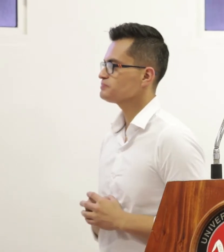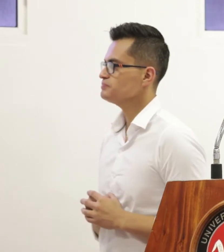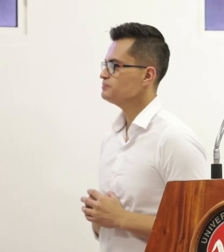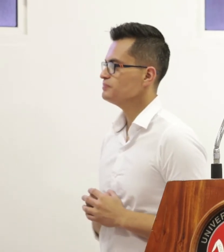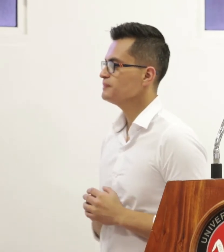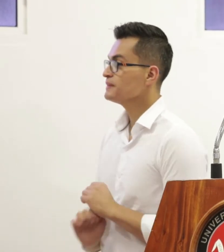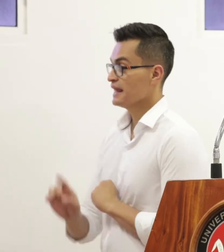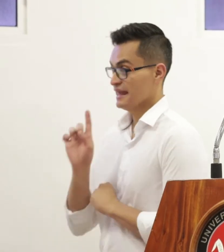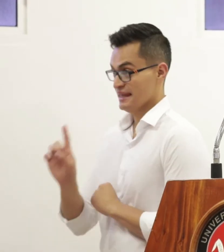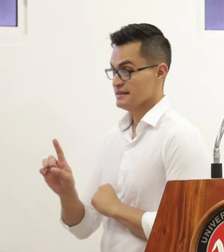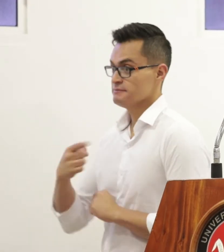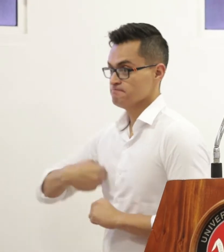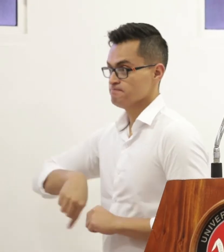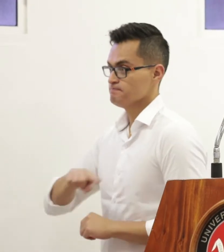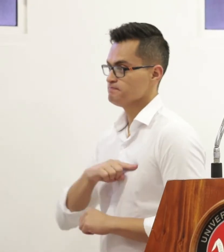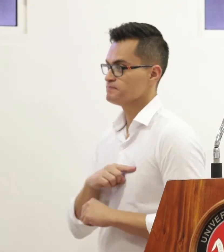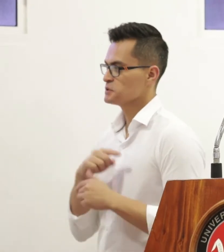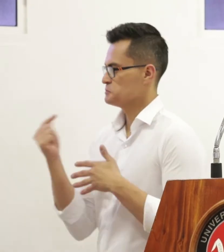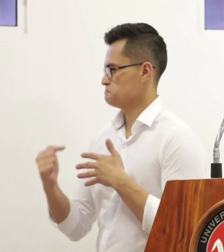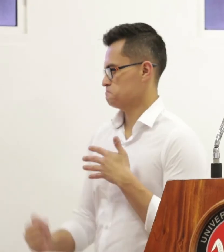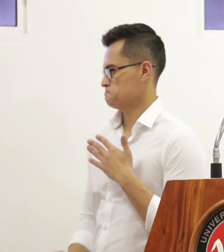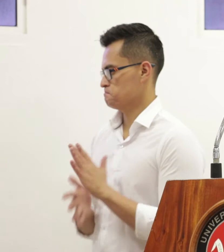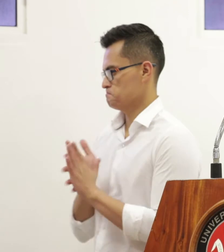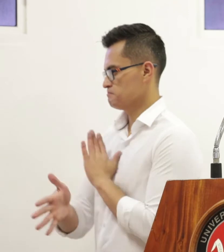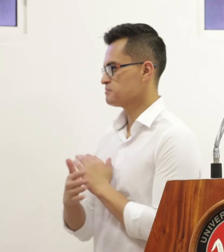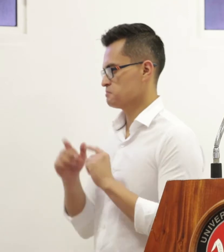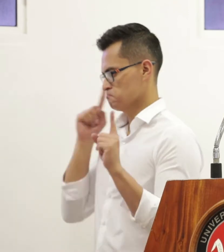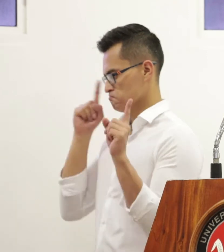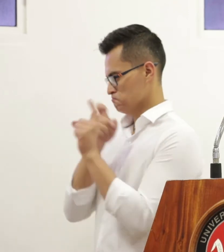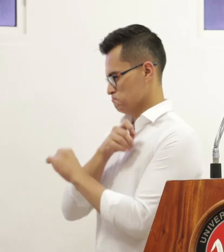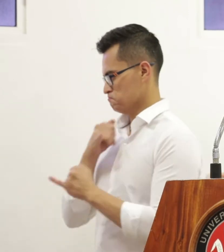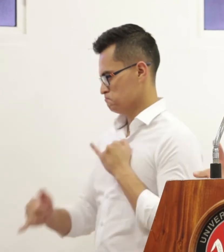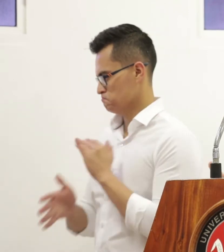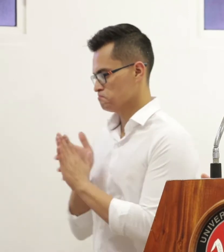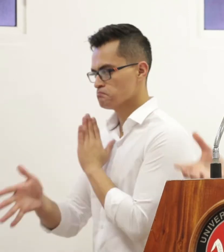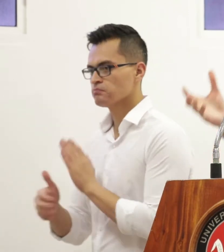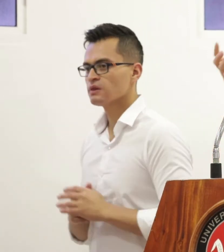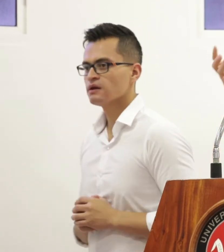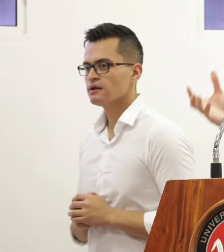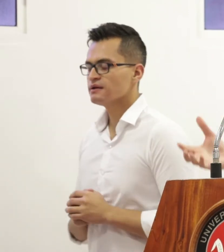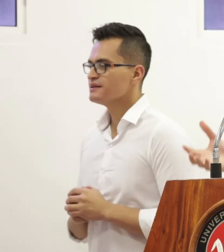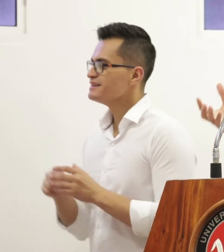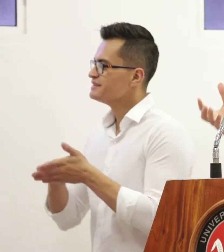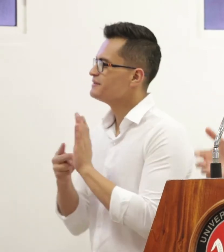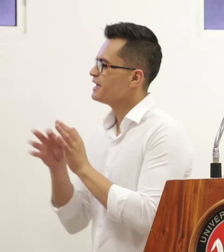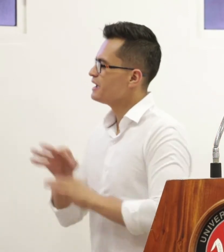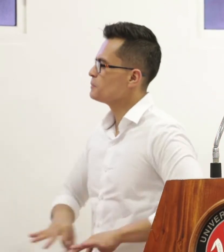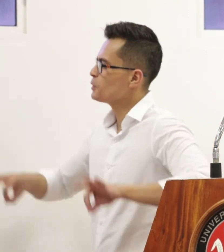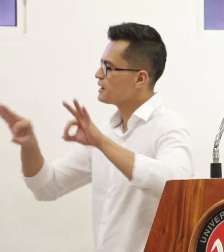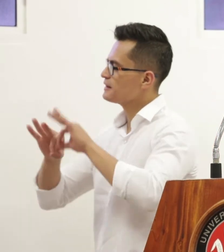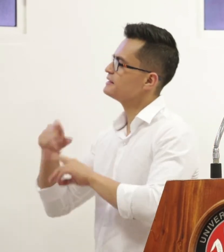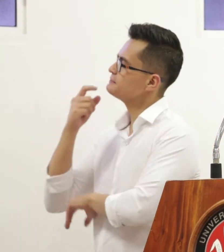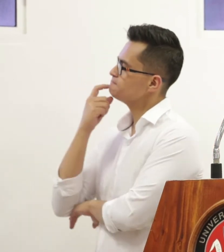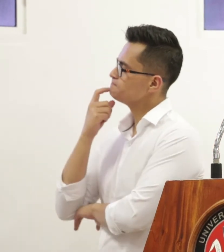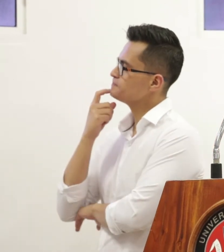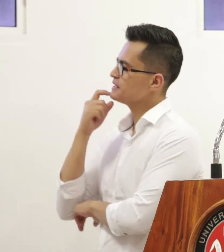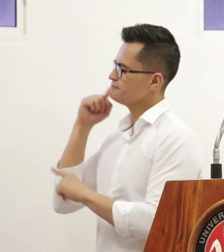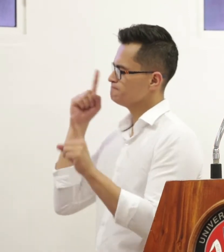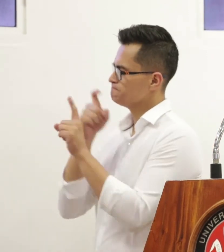creído, y esta es la reflexión final, que aquí hay que darle la vuelta a la forma como